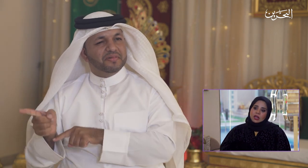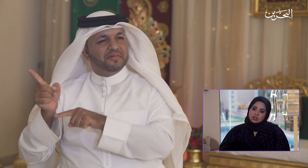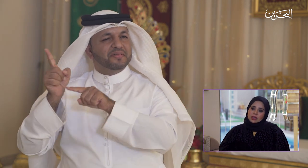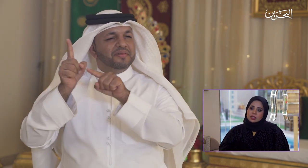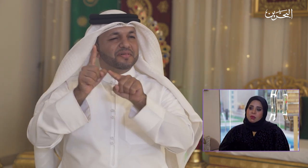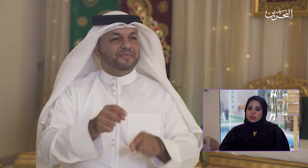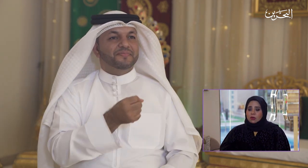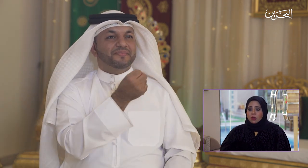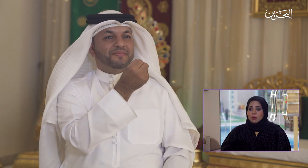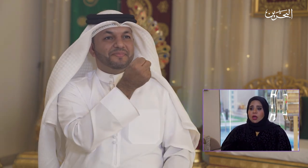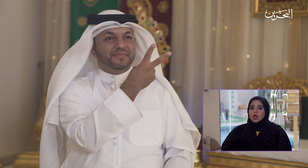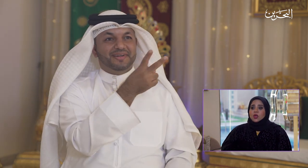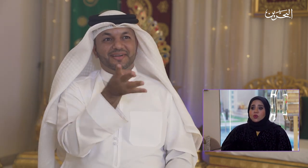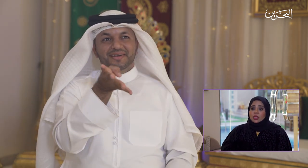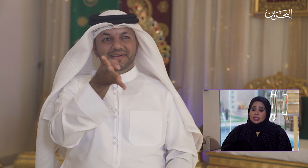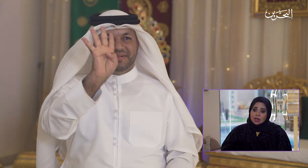علشان يصمم مسارحهم. يقول ليه سنة